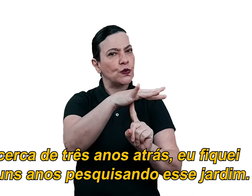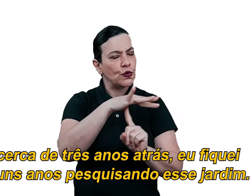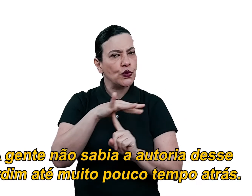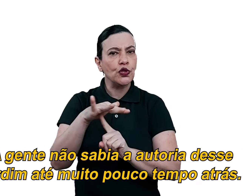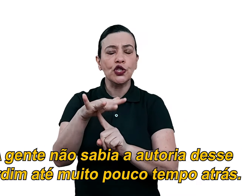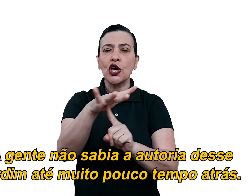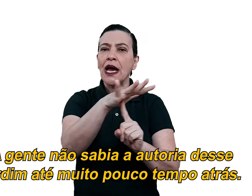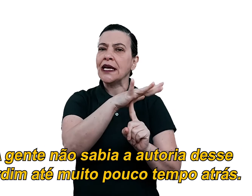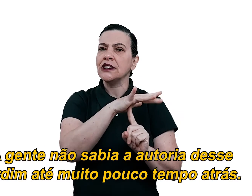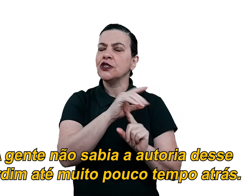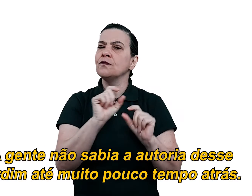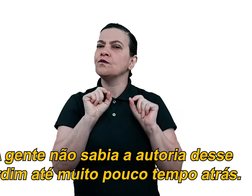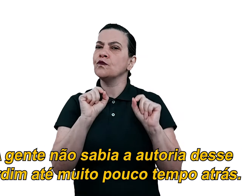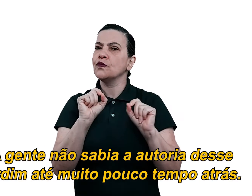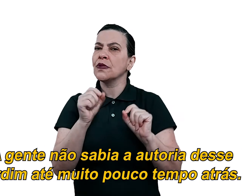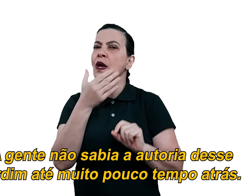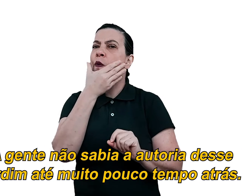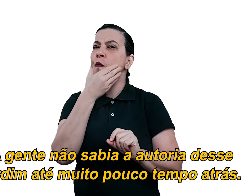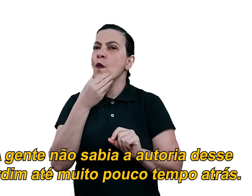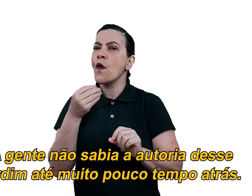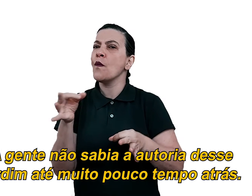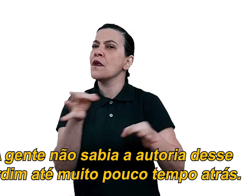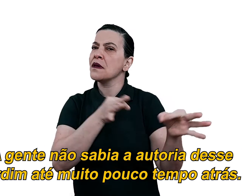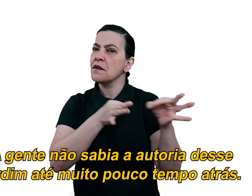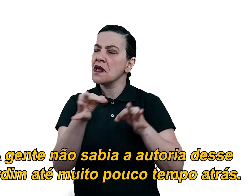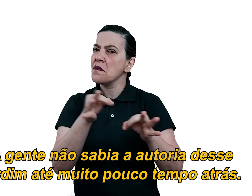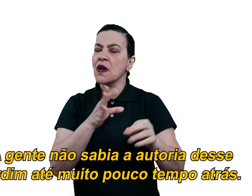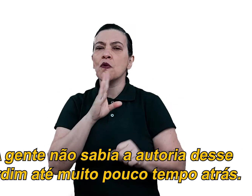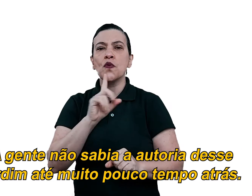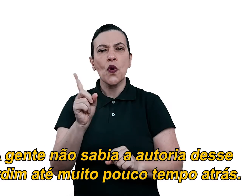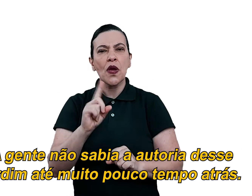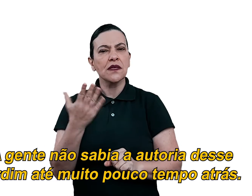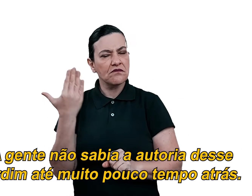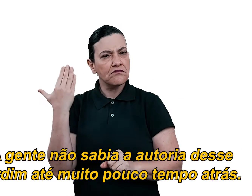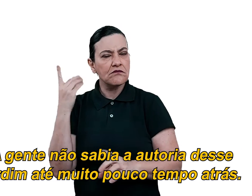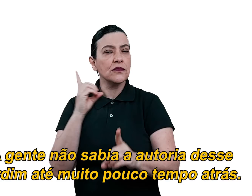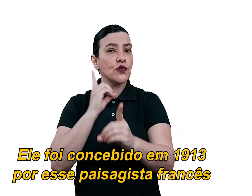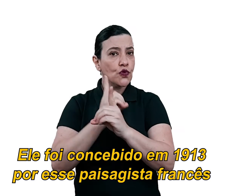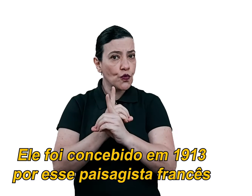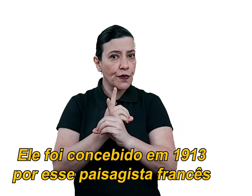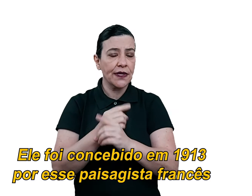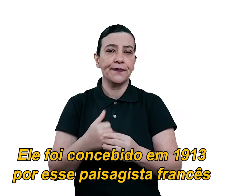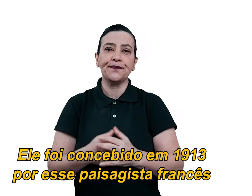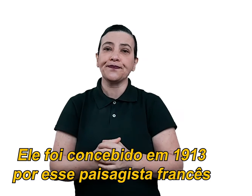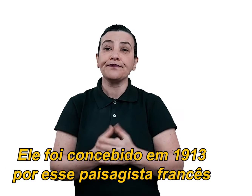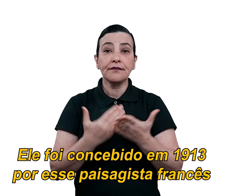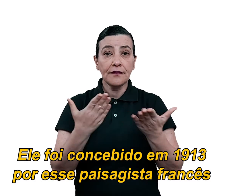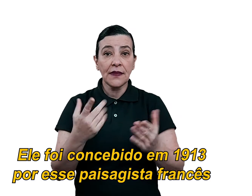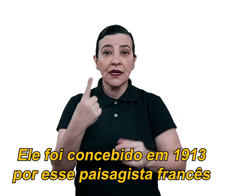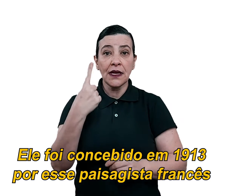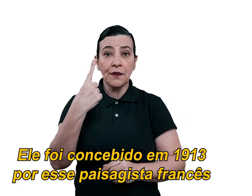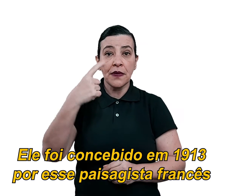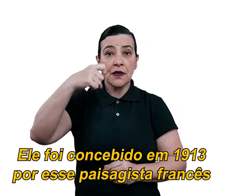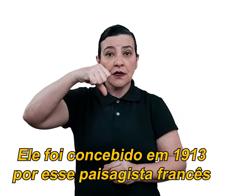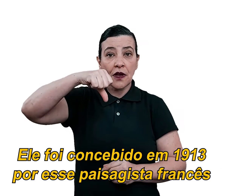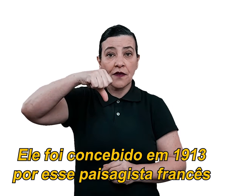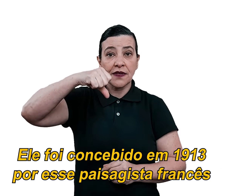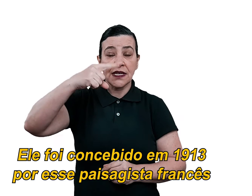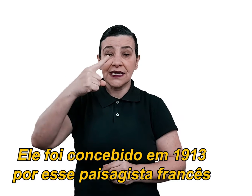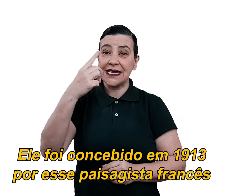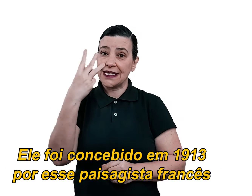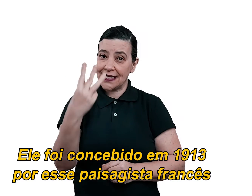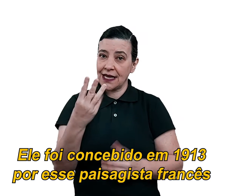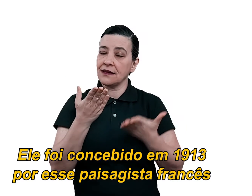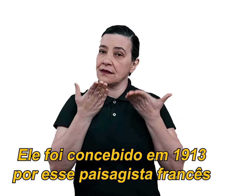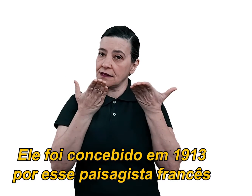jardim. A gente não sabia, não é, a autoria desse jardim até muito pouco tempo atrás. E ele foi concebido em